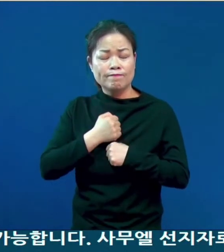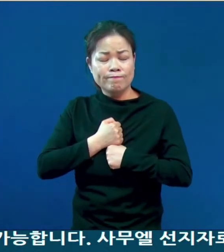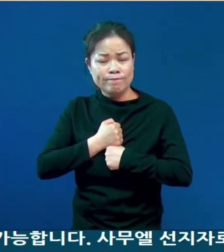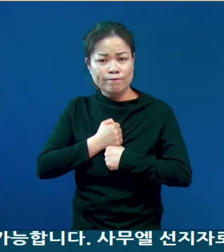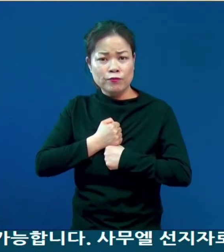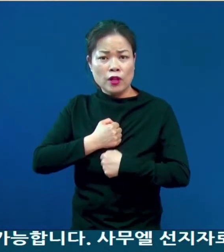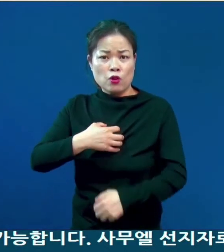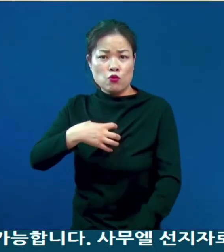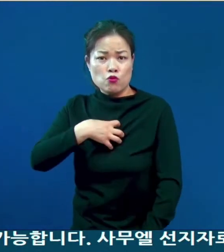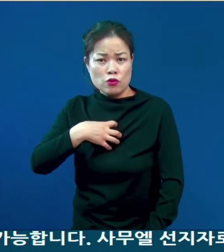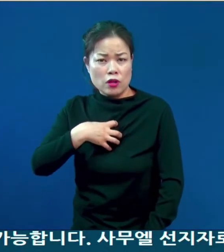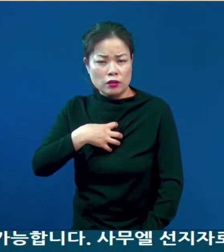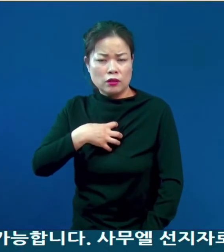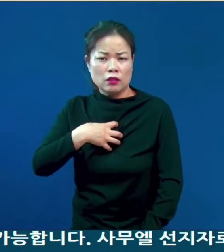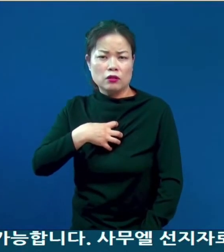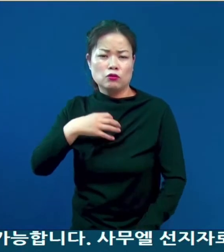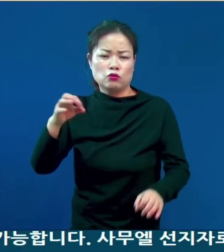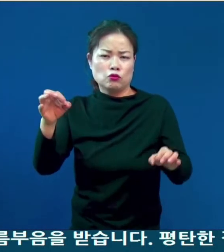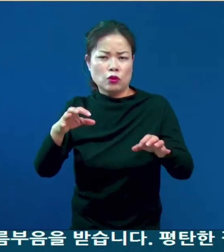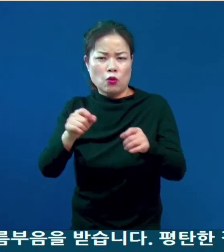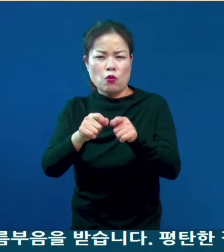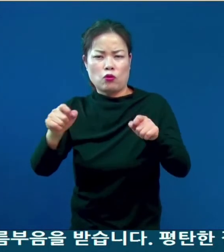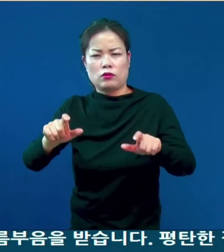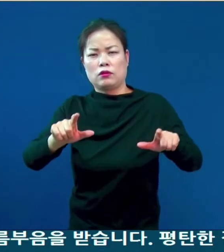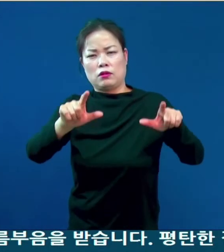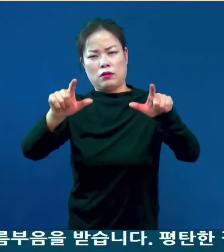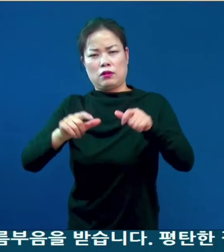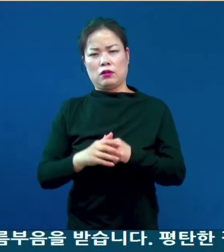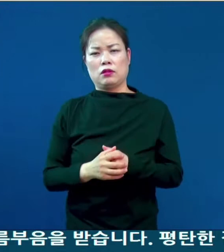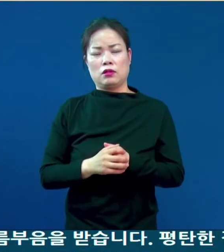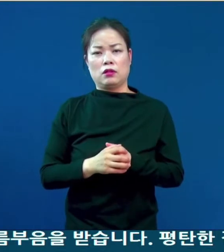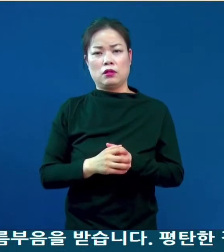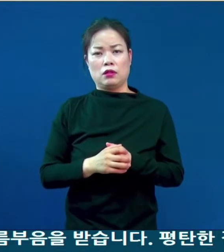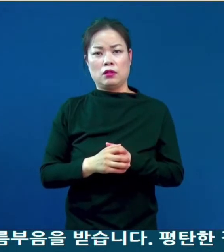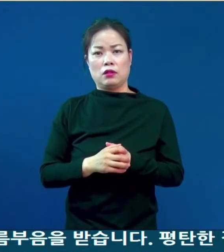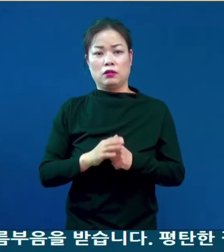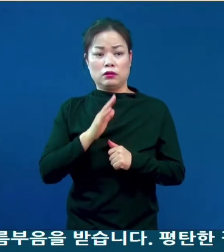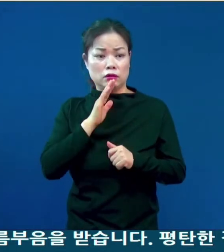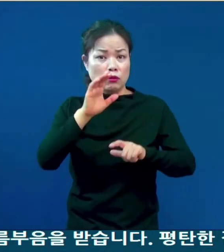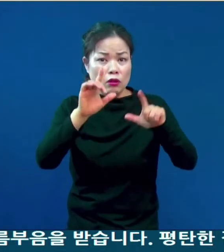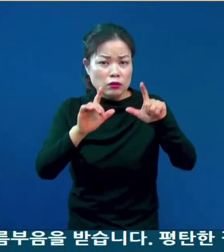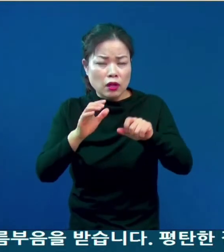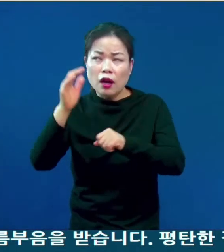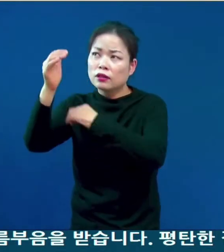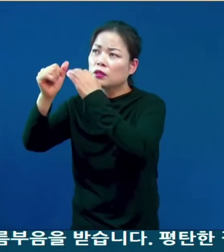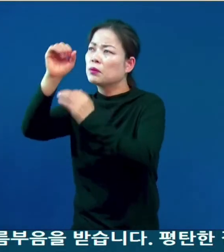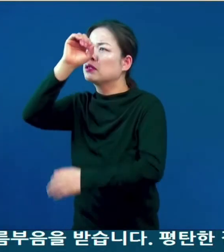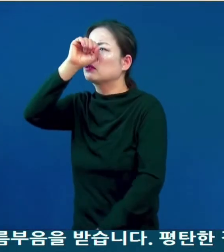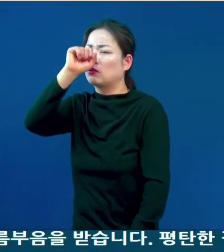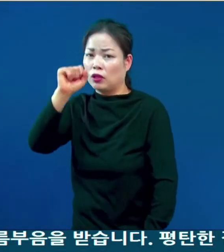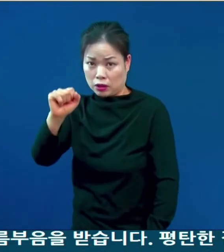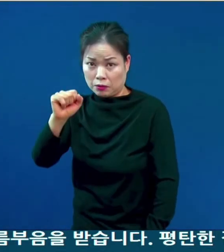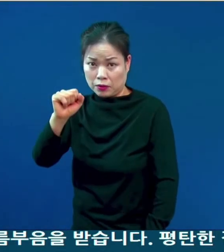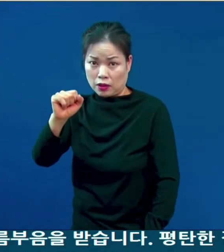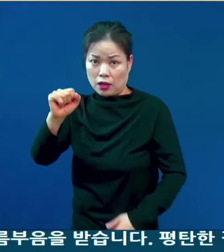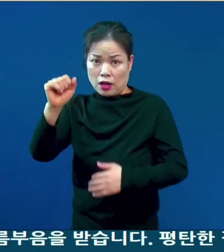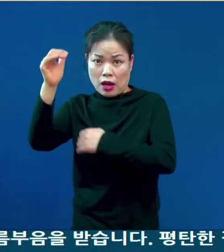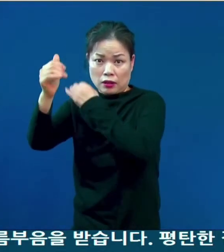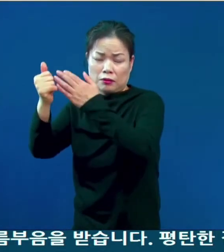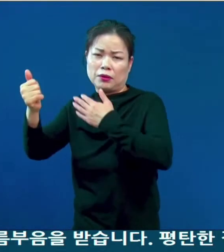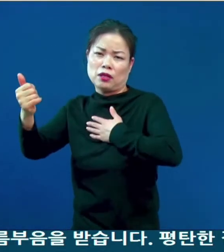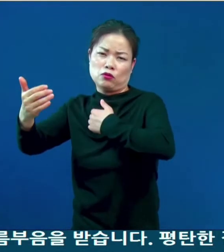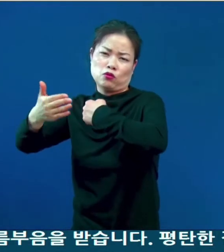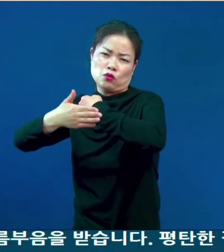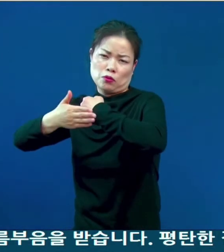위기의 삶을 순간순간 오랫동안 살아가면서 과연 그 상황에서 다윗이 하나님의 선하심, 하나님이 나를